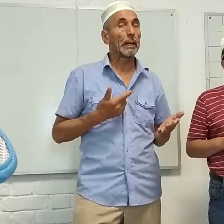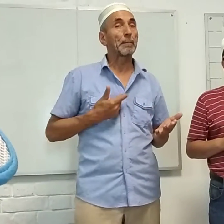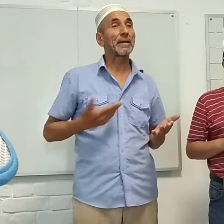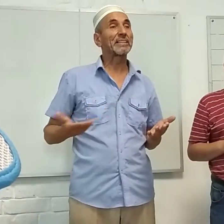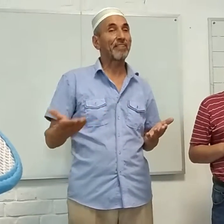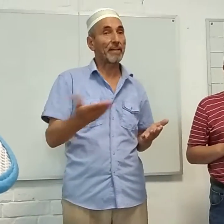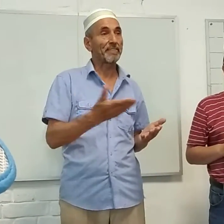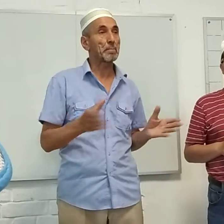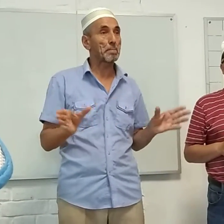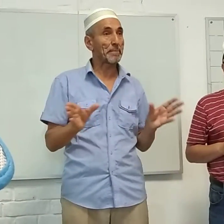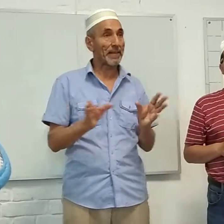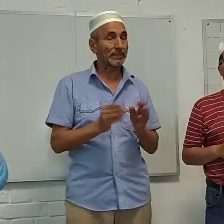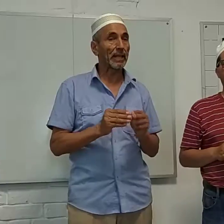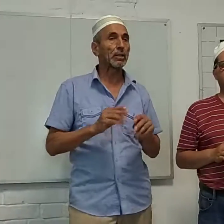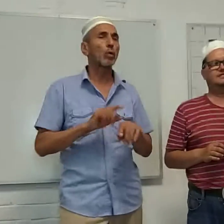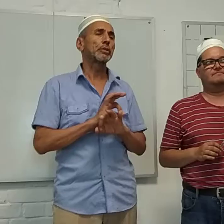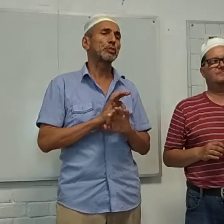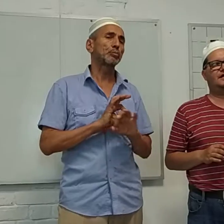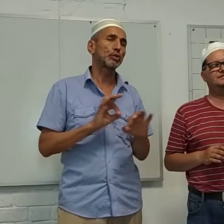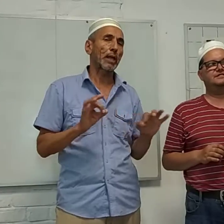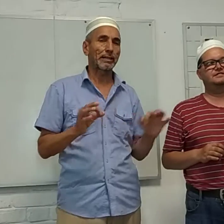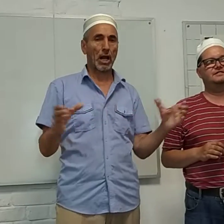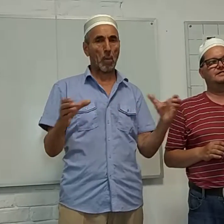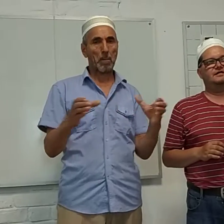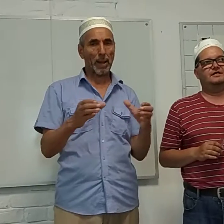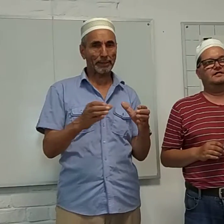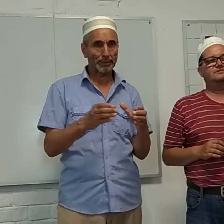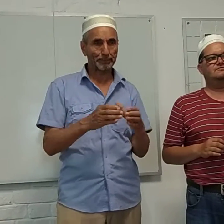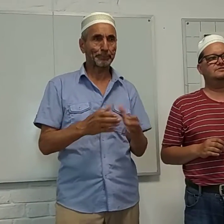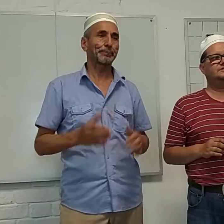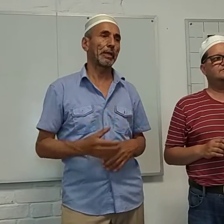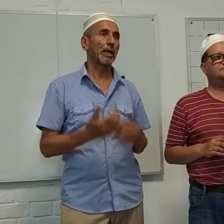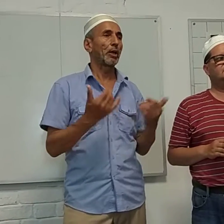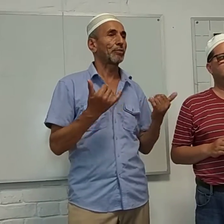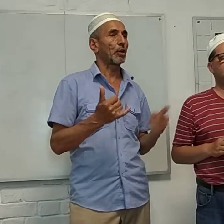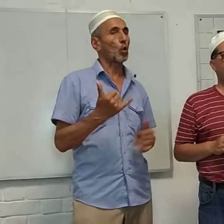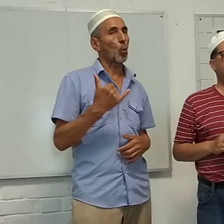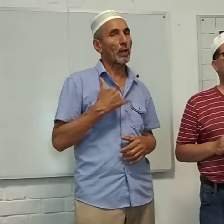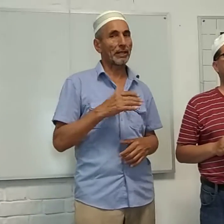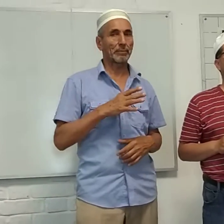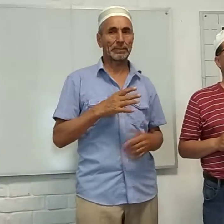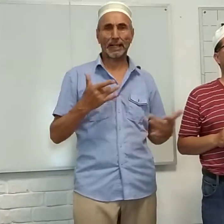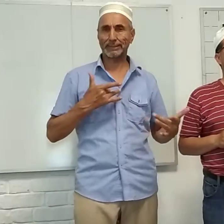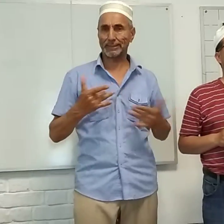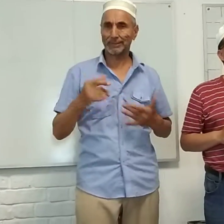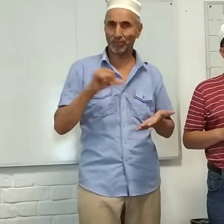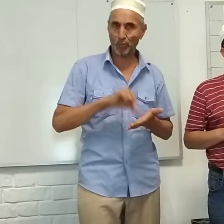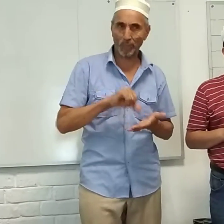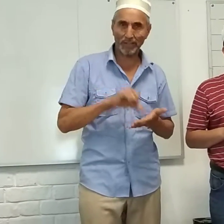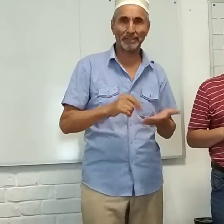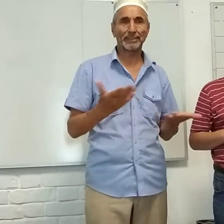вместе в такой замечательной компании. Сегодня у нас были артисты, да, нам